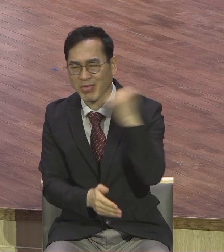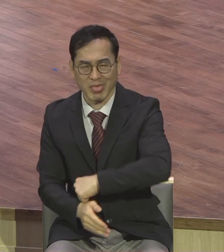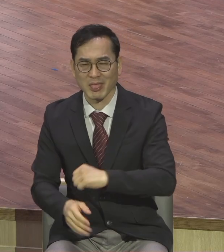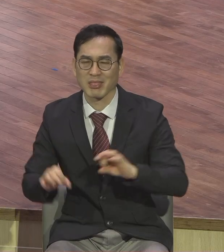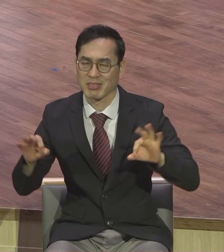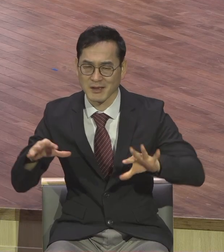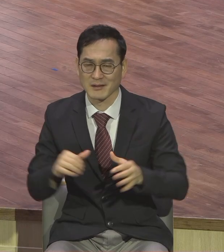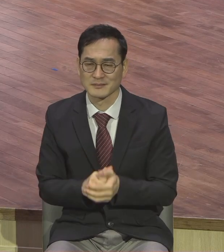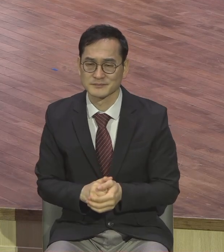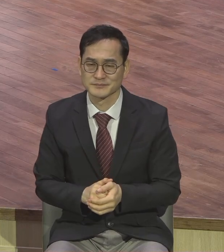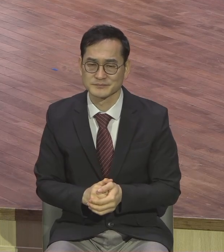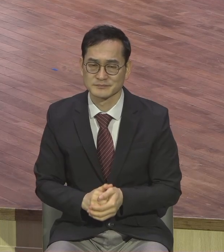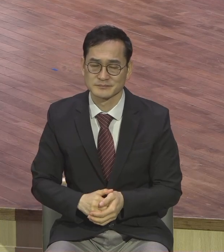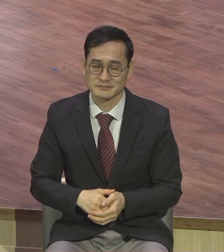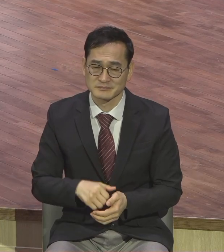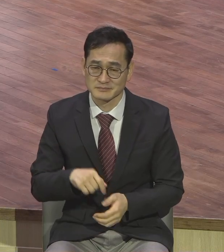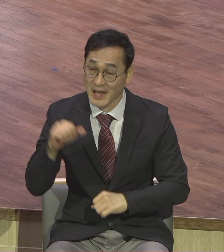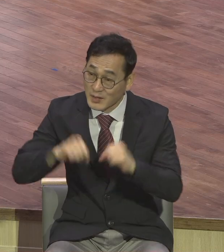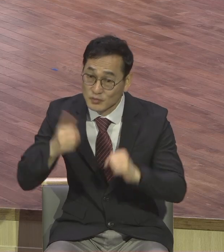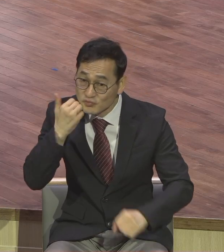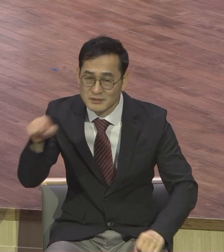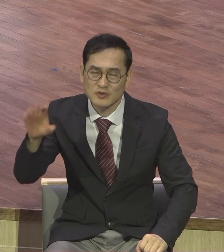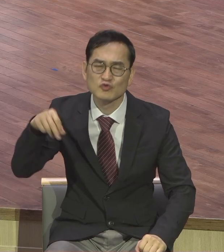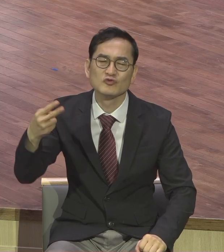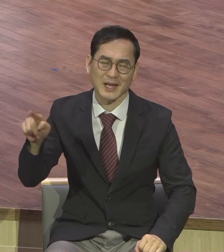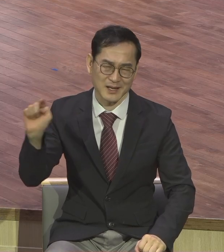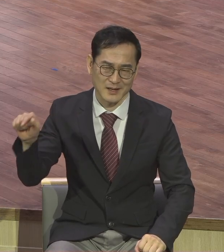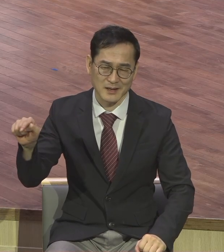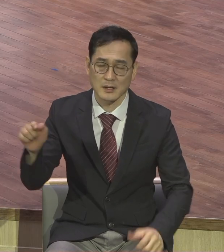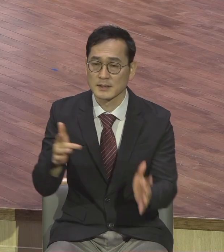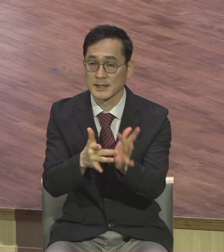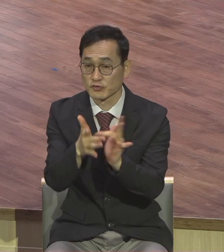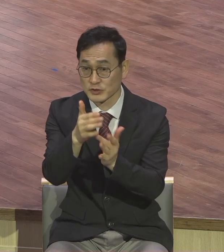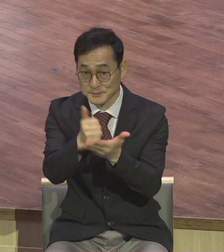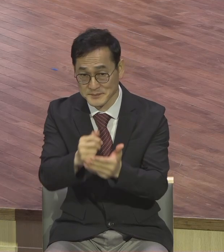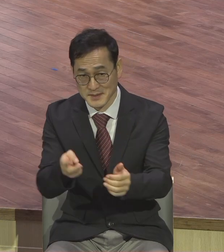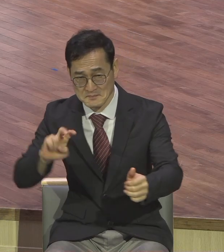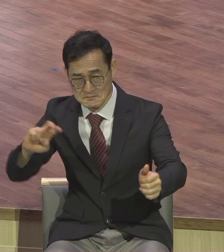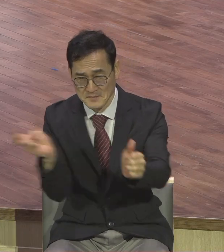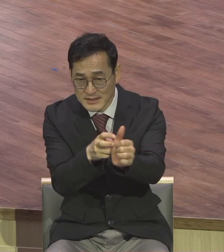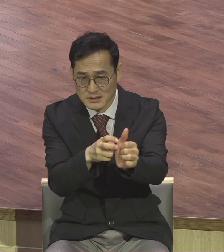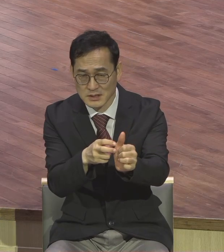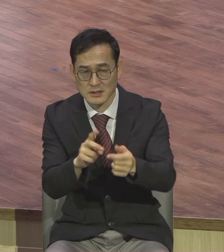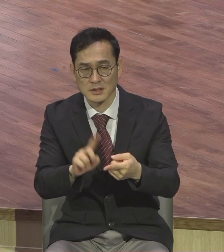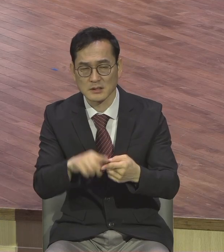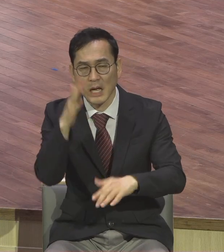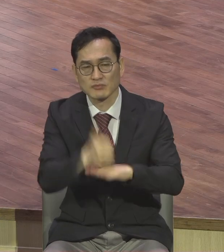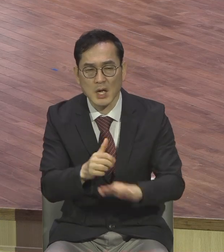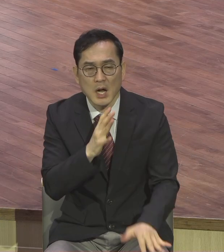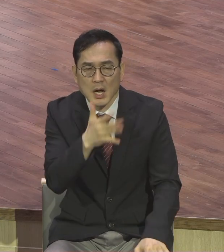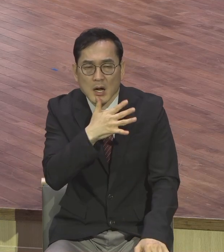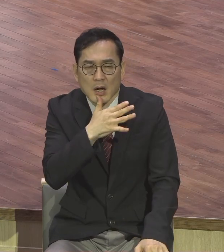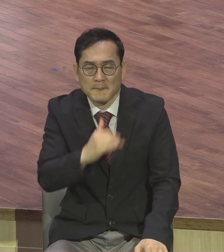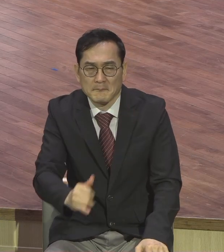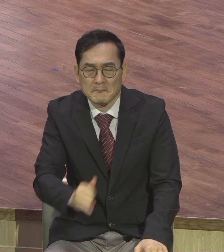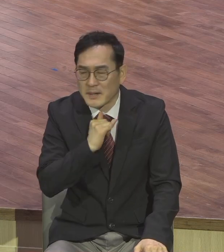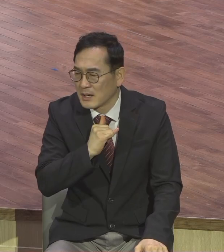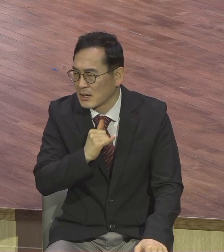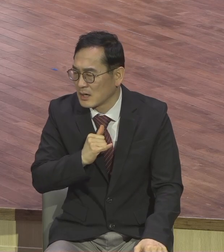사실을 그대로 보여줍니다. 가룟유다는 예수님을 배신한 것에 대한 양심의 가책을